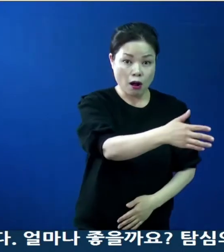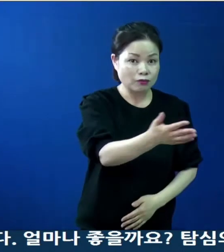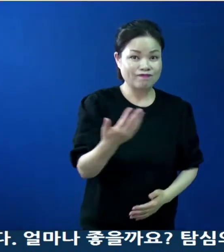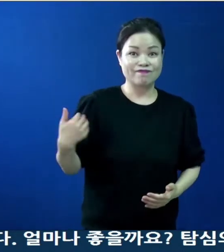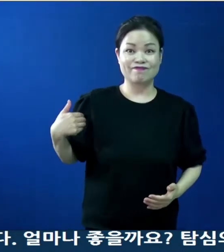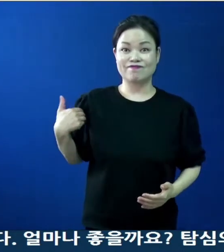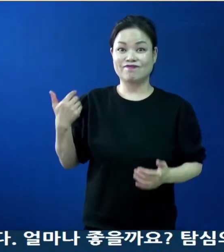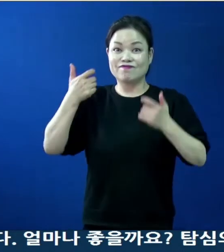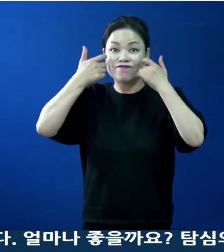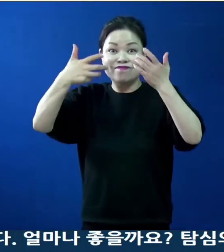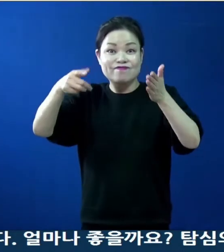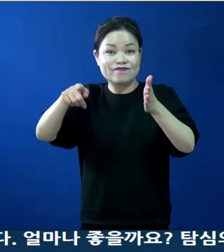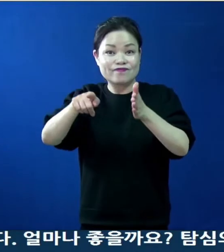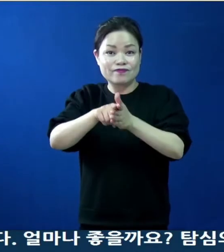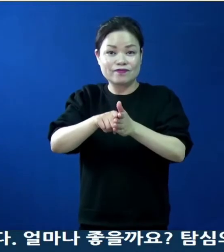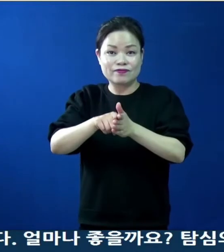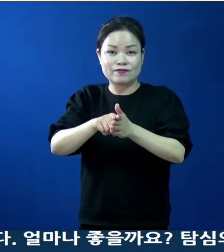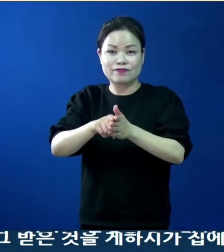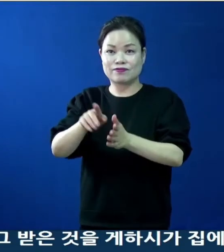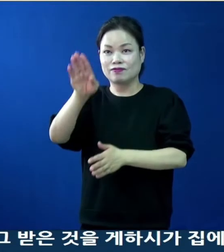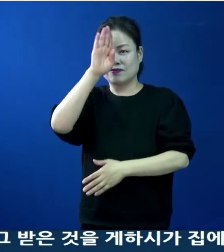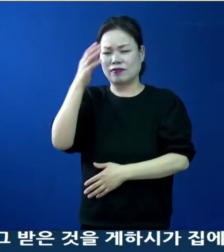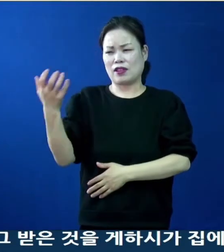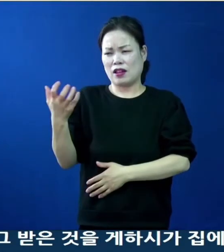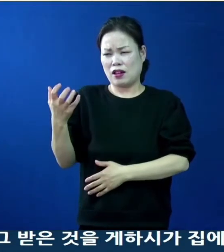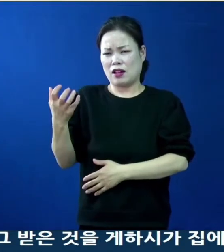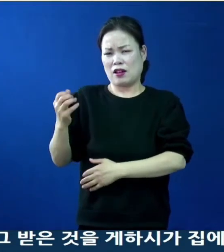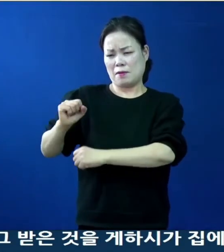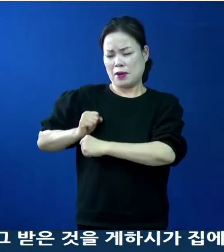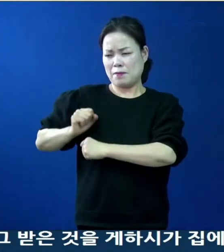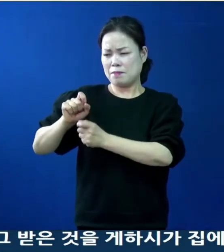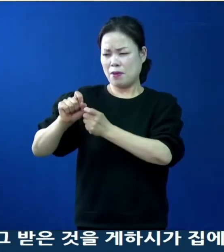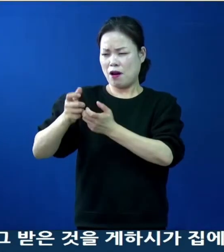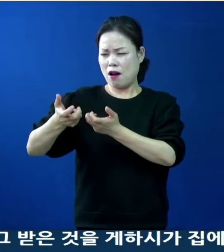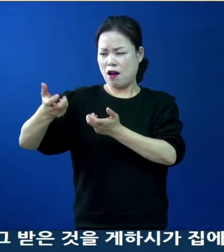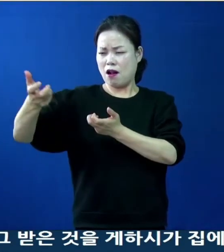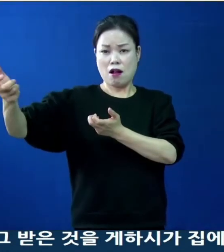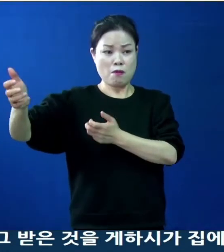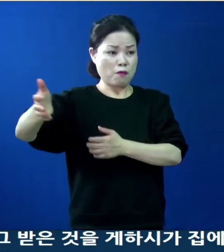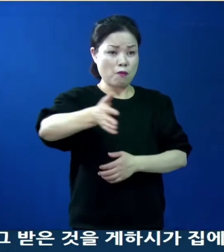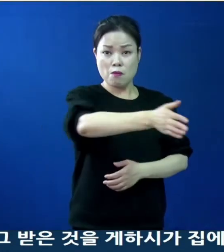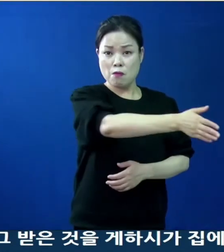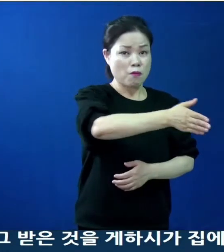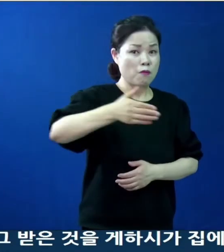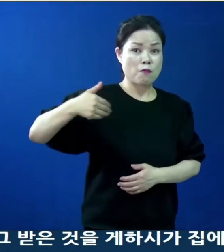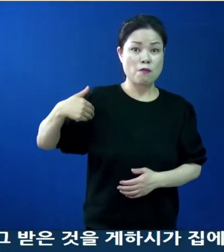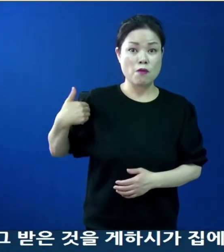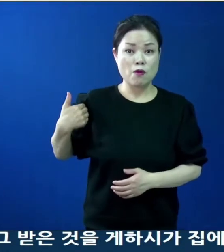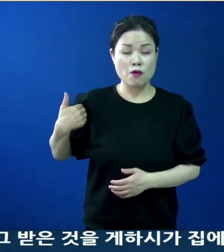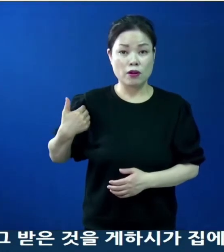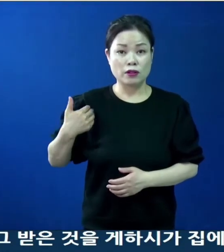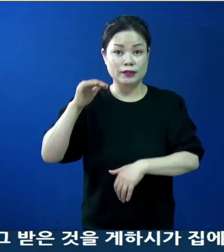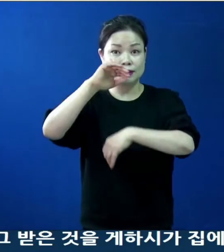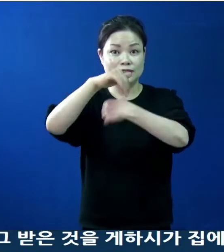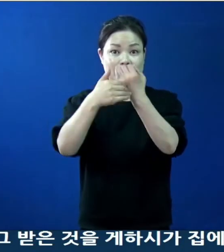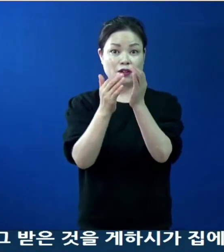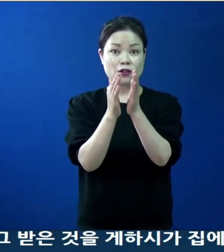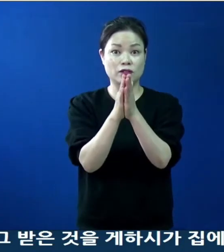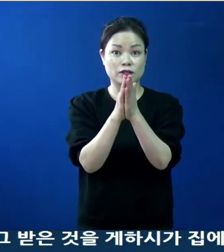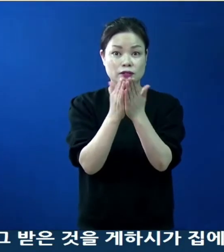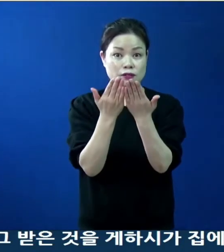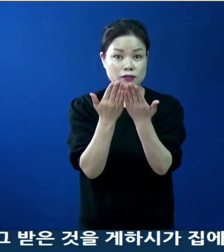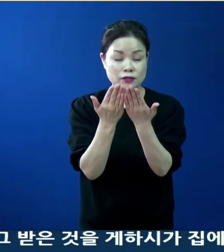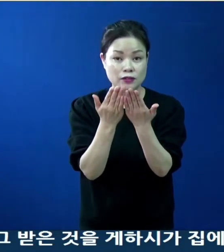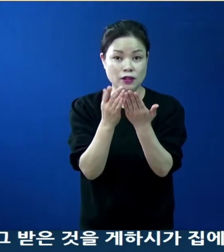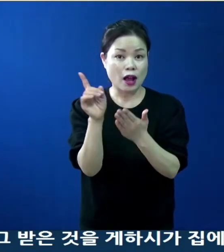거야 확신합니다. 이미 나아만 멀리 떠났습니다. 아무도 모릅니다. 그런데 성경은